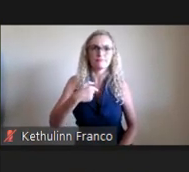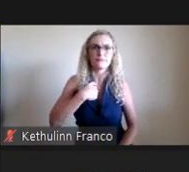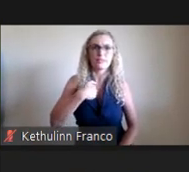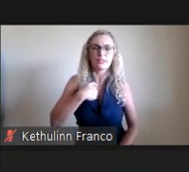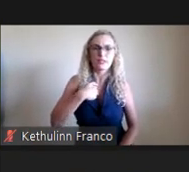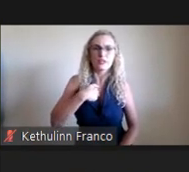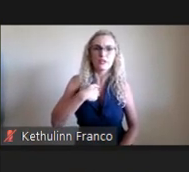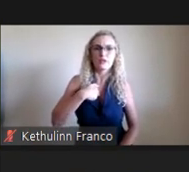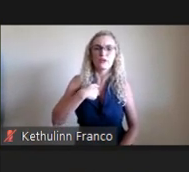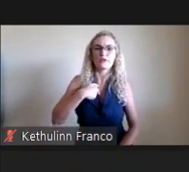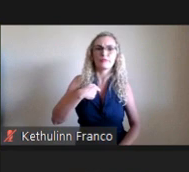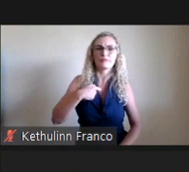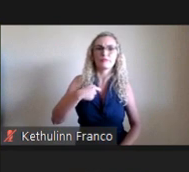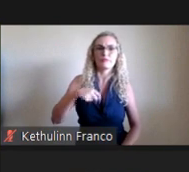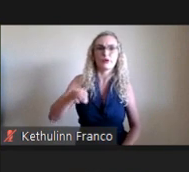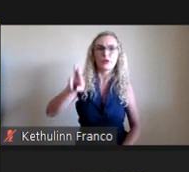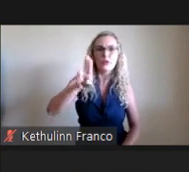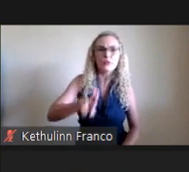em